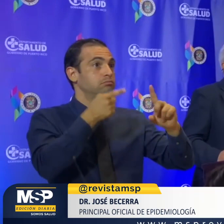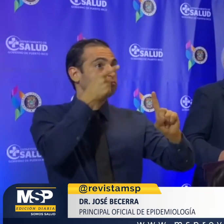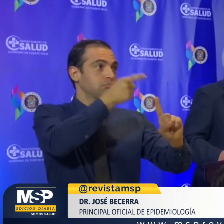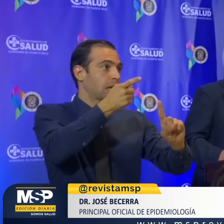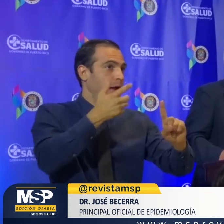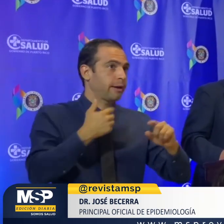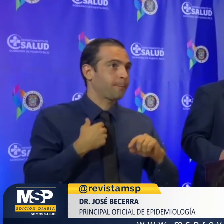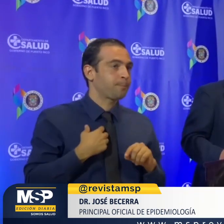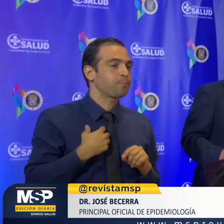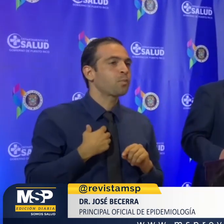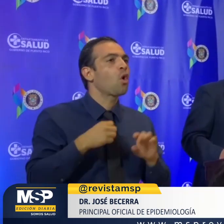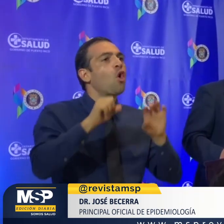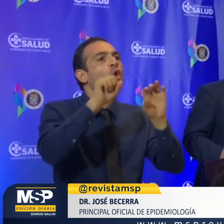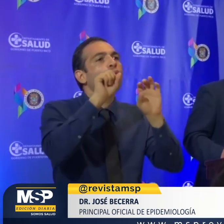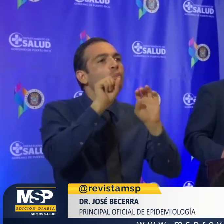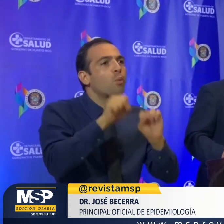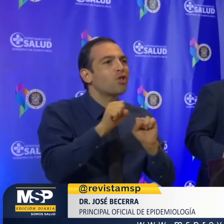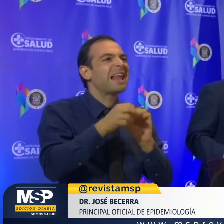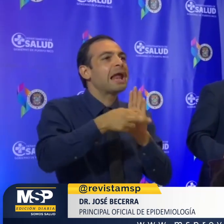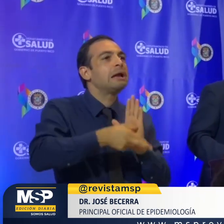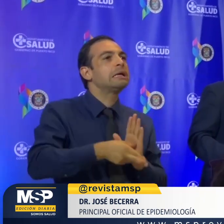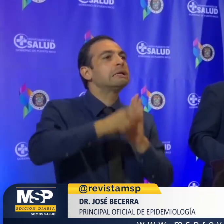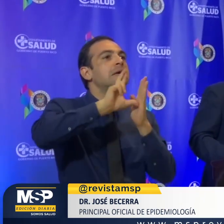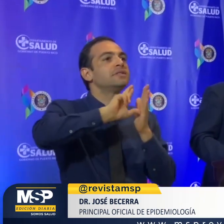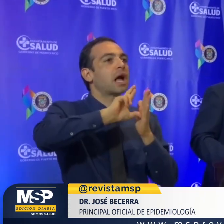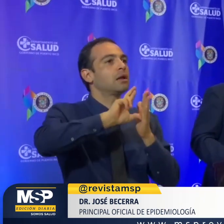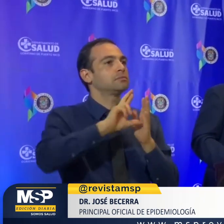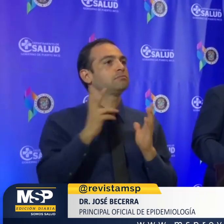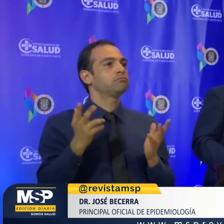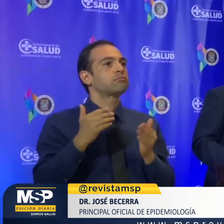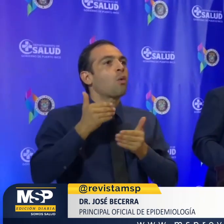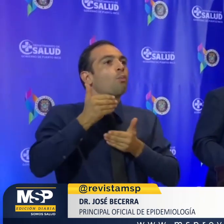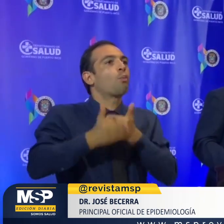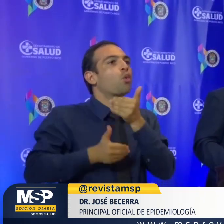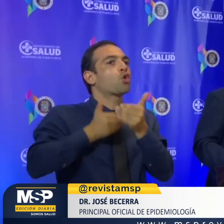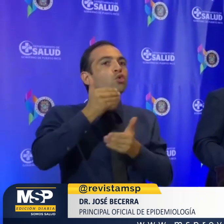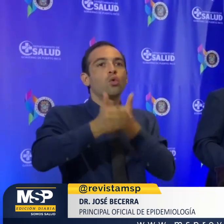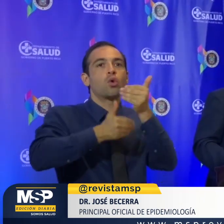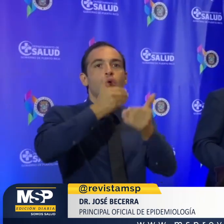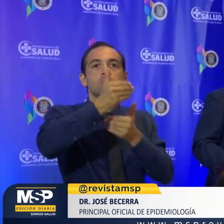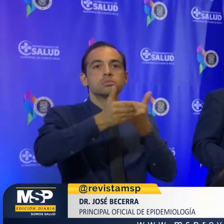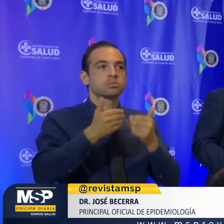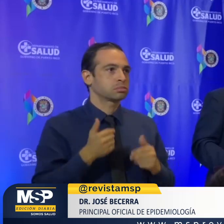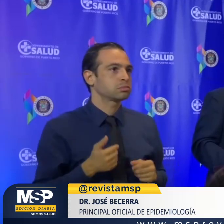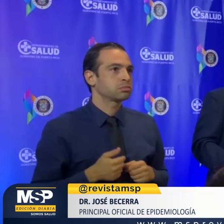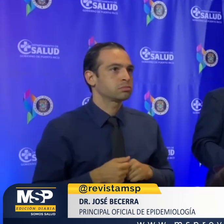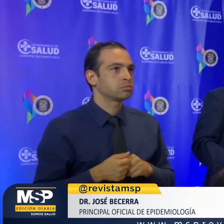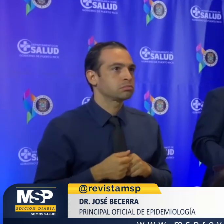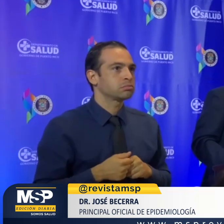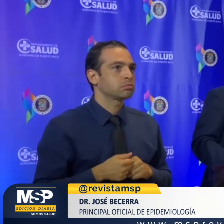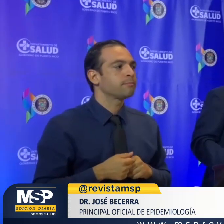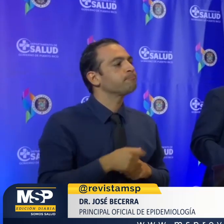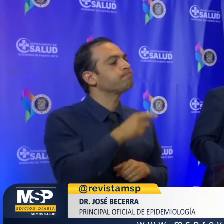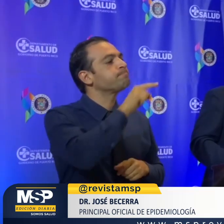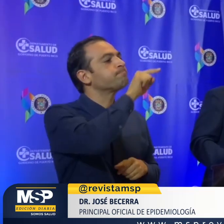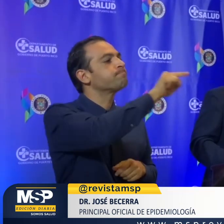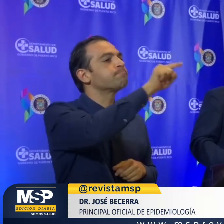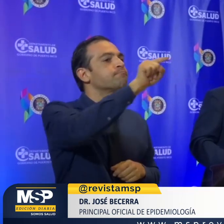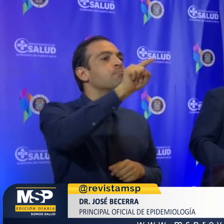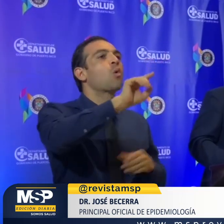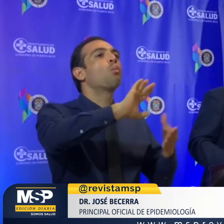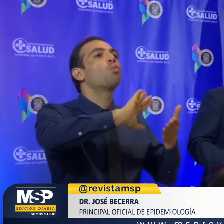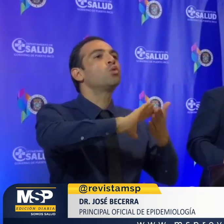poder revisar los protocolos que ubican a los municipios